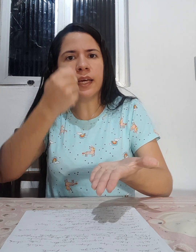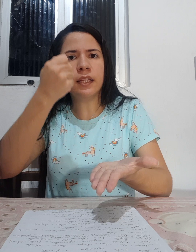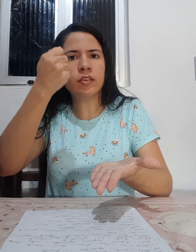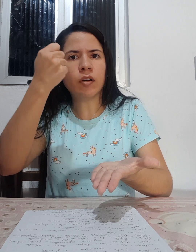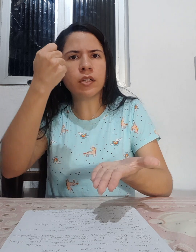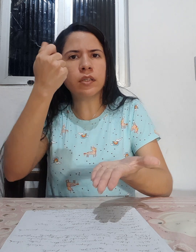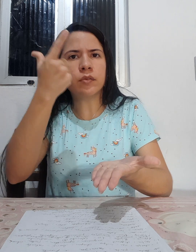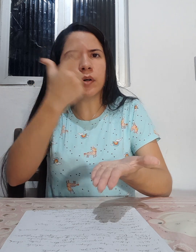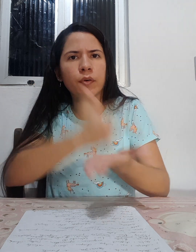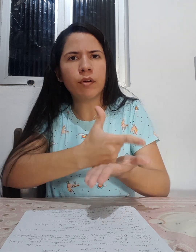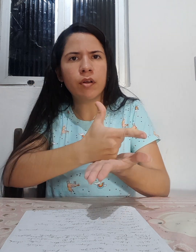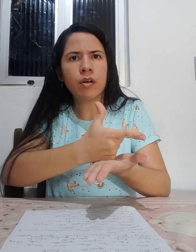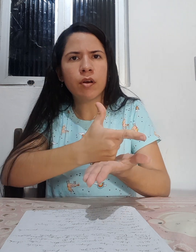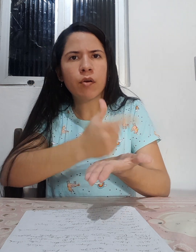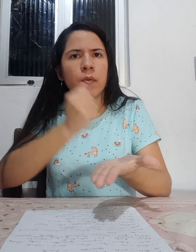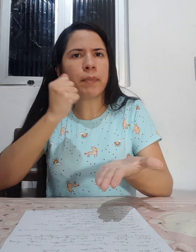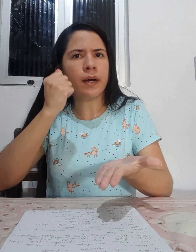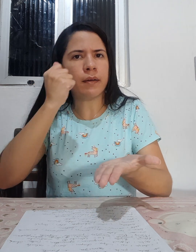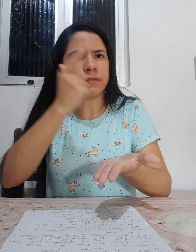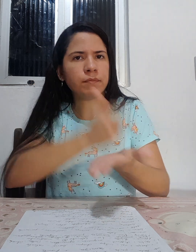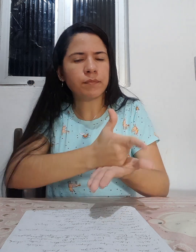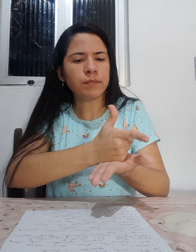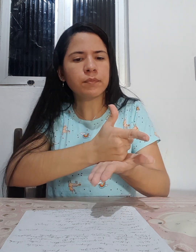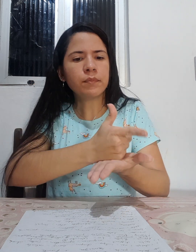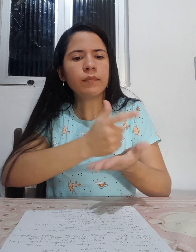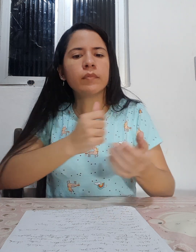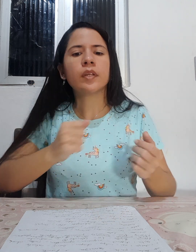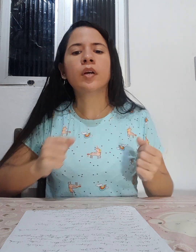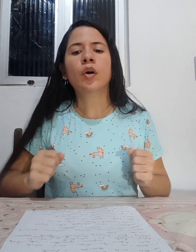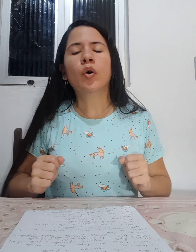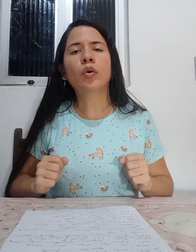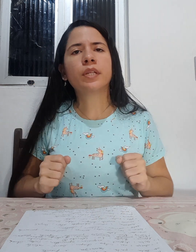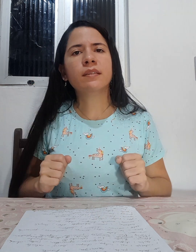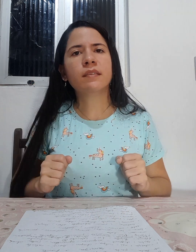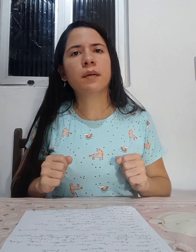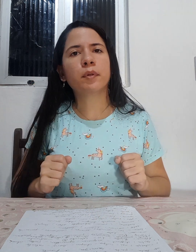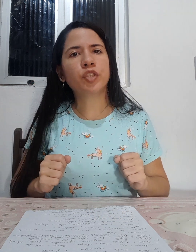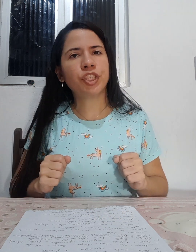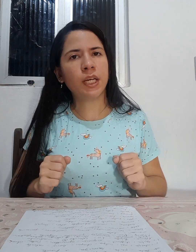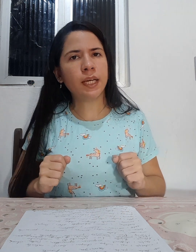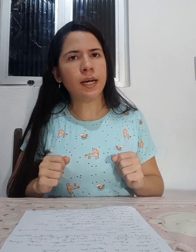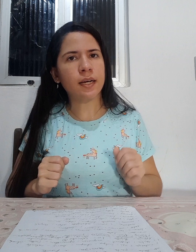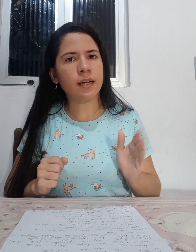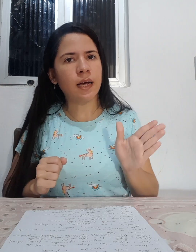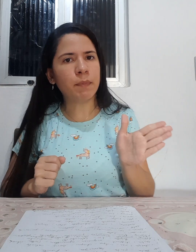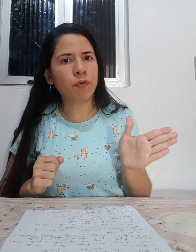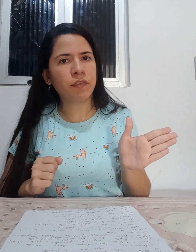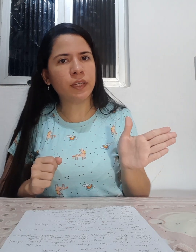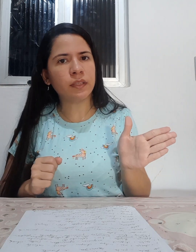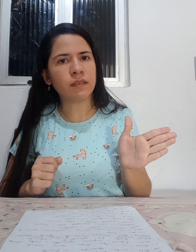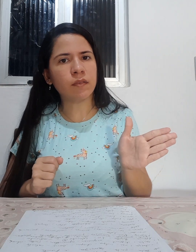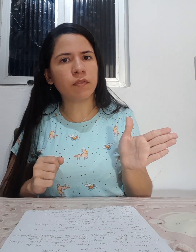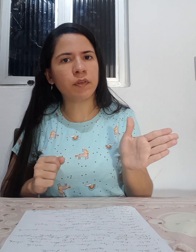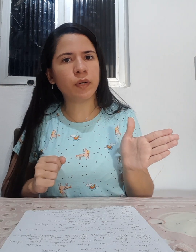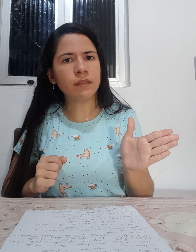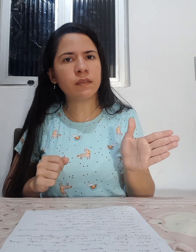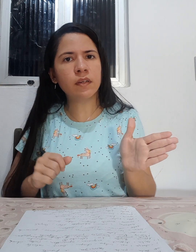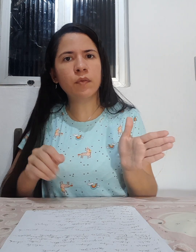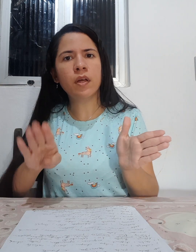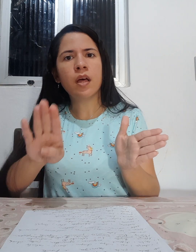L tocando, ó, comprar. Outro exemplo, chegar. A mão fica nessa configuração,